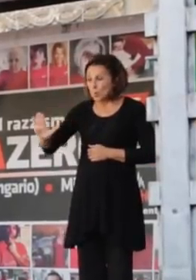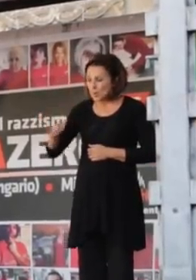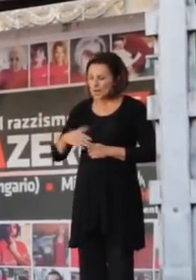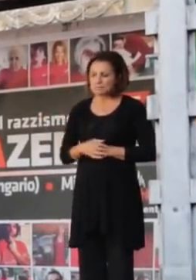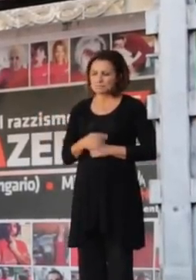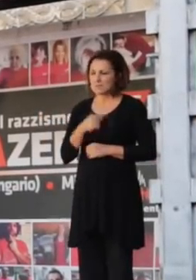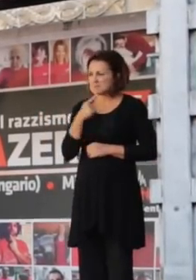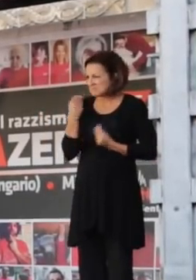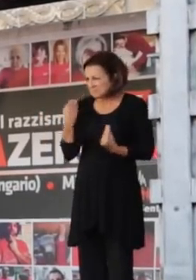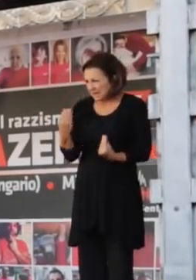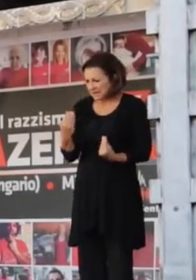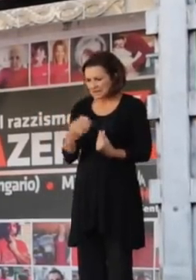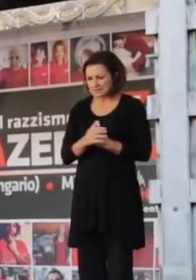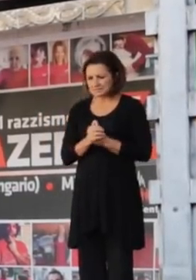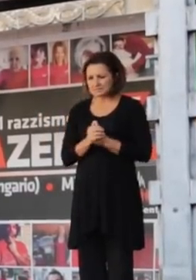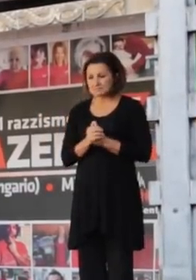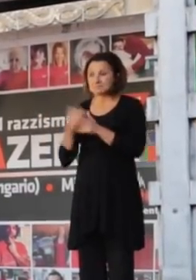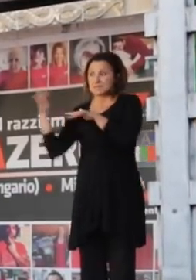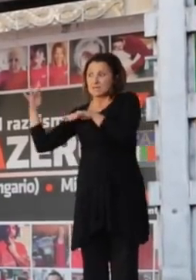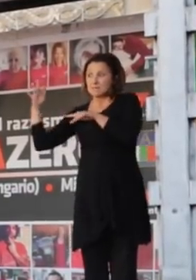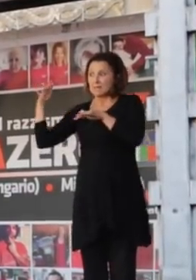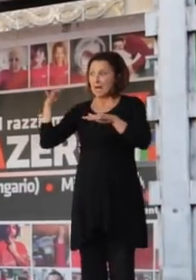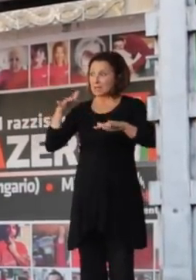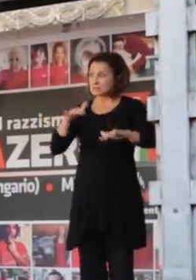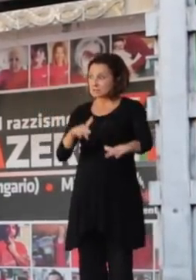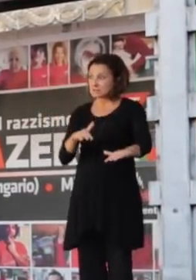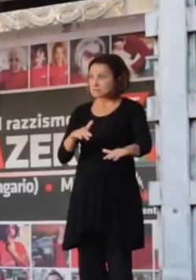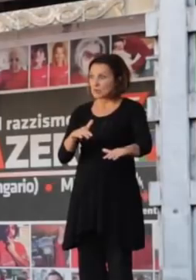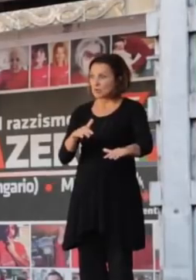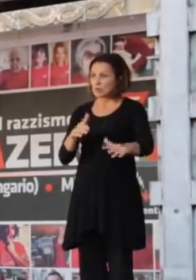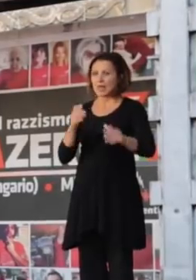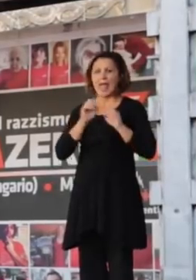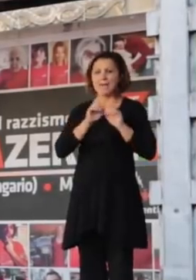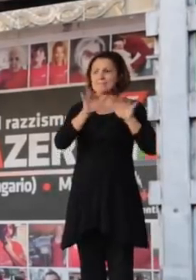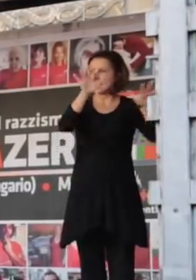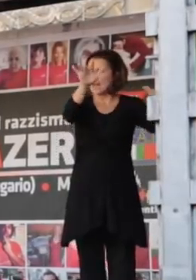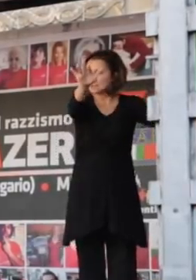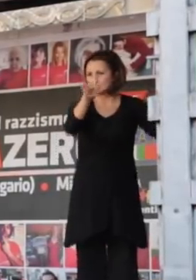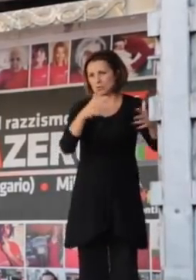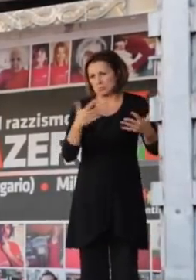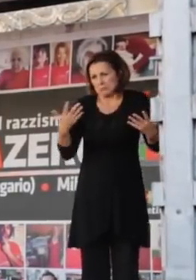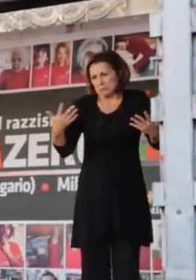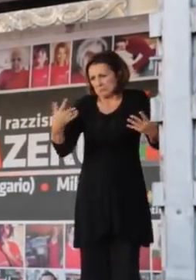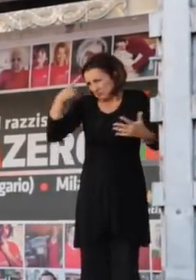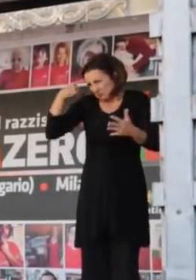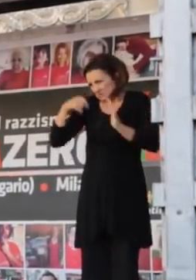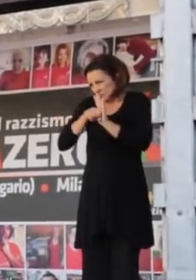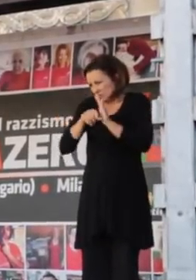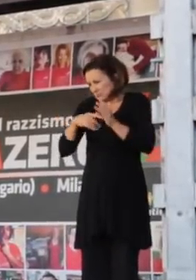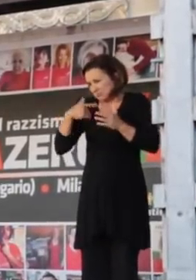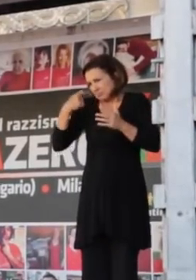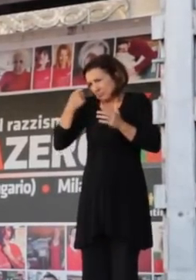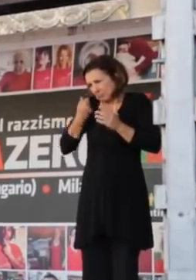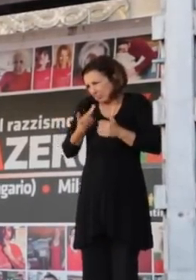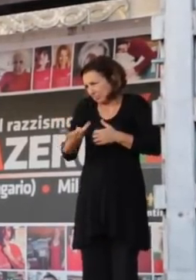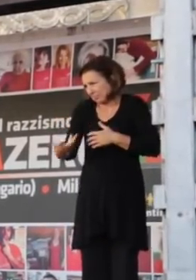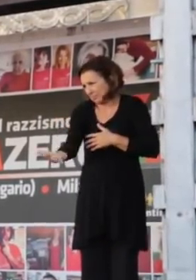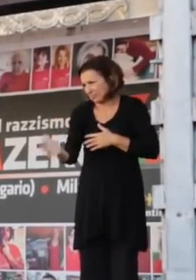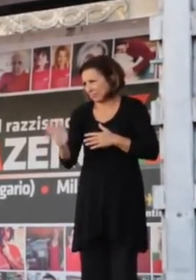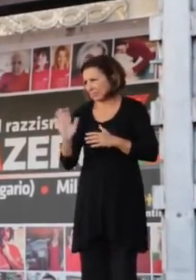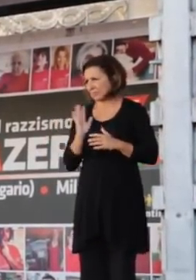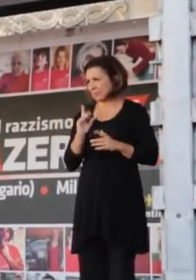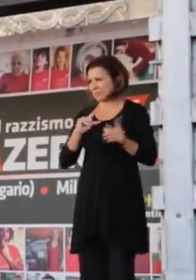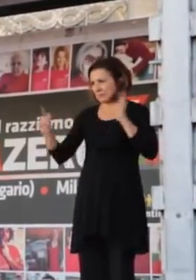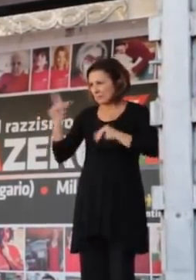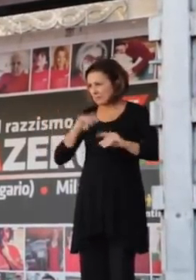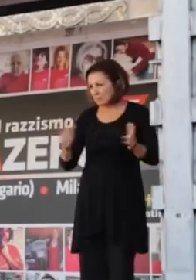le migrazioni sono un fenomeno strutturale. Si emigra dappertutto, si emigra anche da Milano. Penso soprattutto ai giovani che emigrano